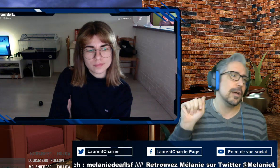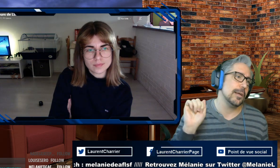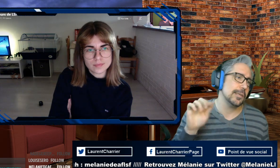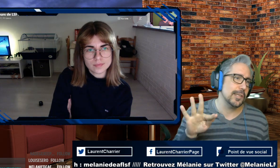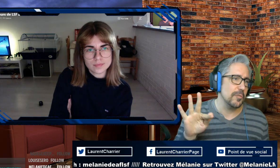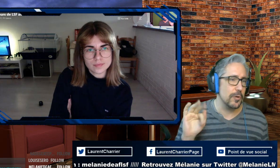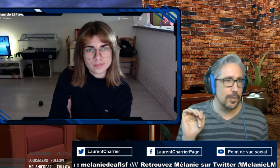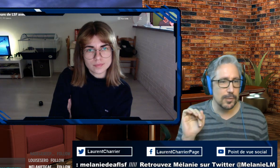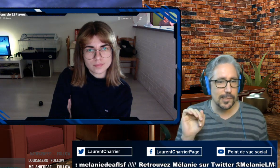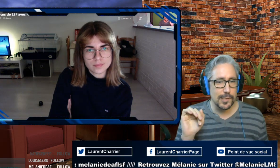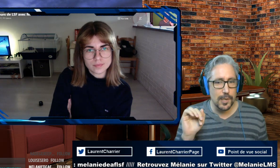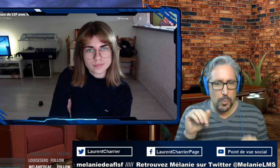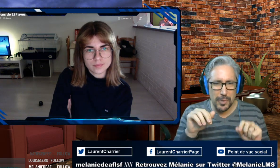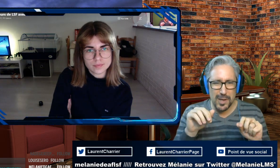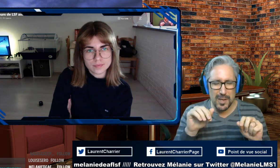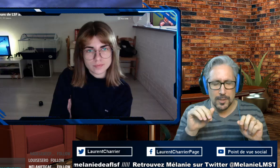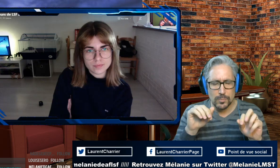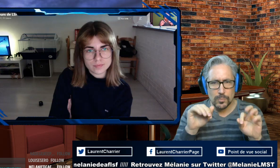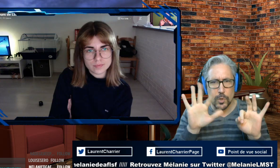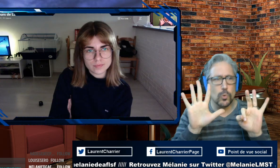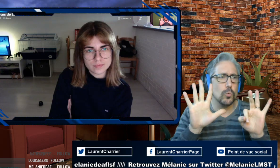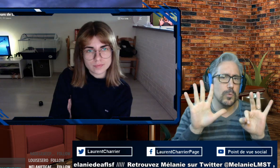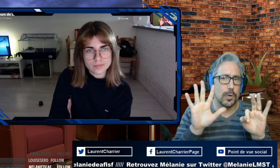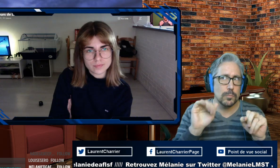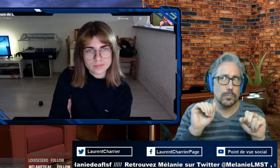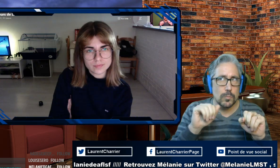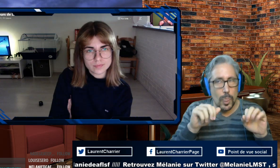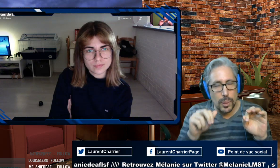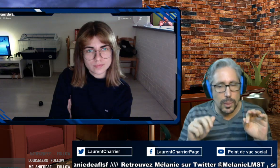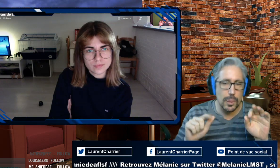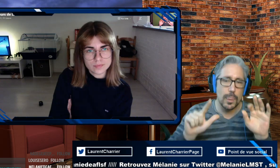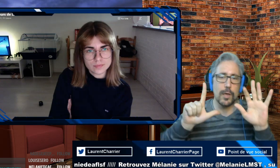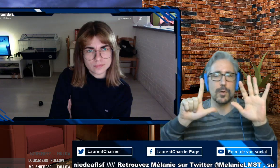pour la LSF, c'est à peu près